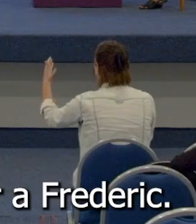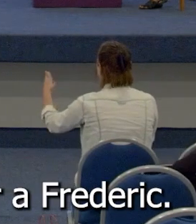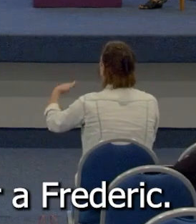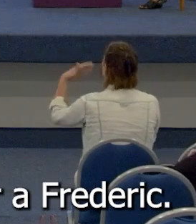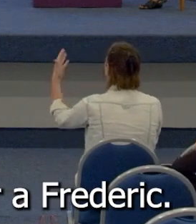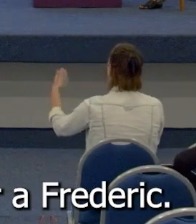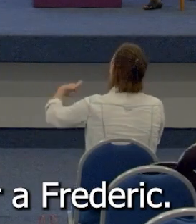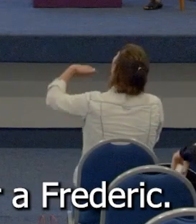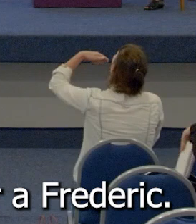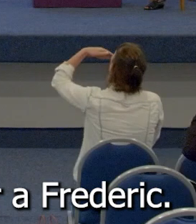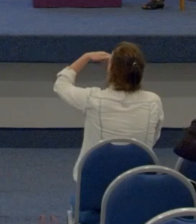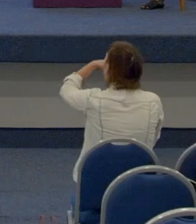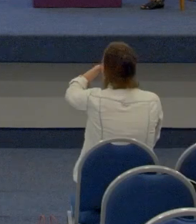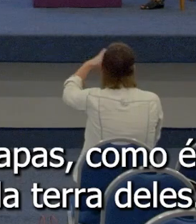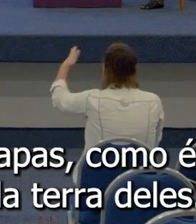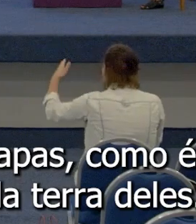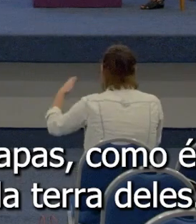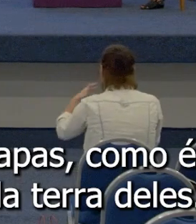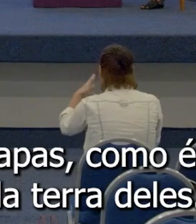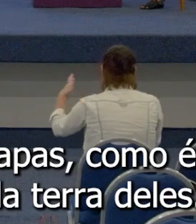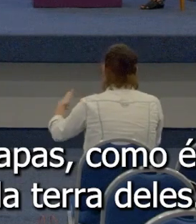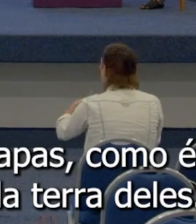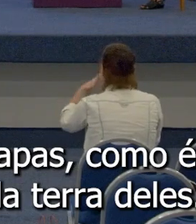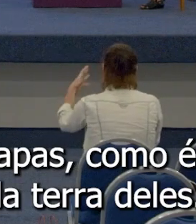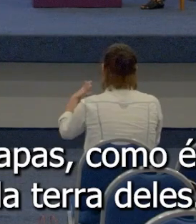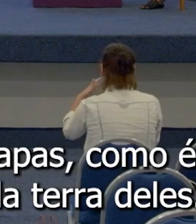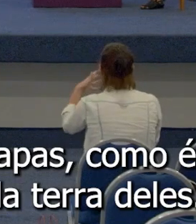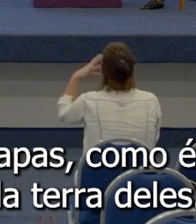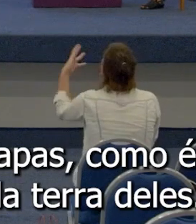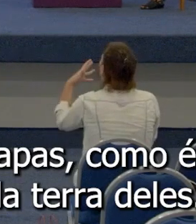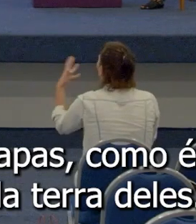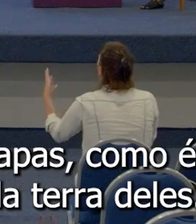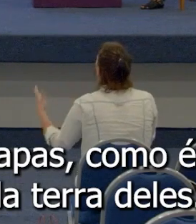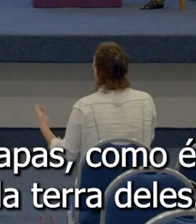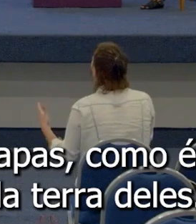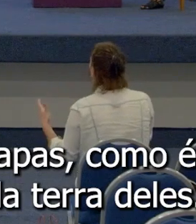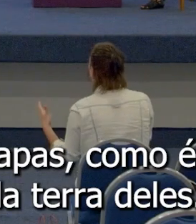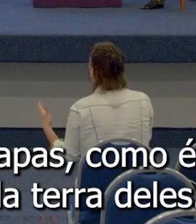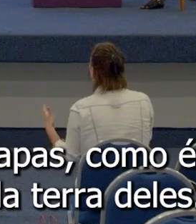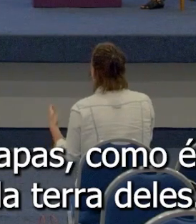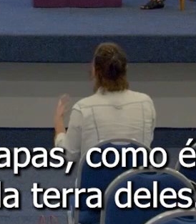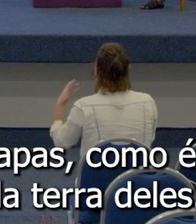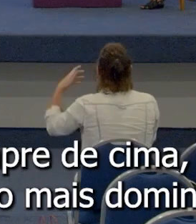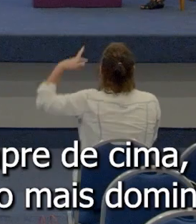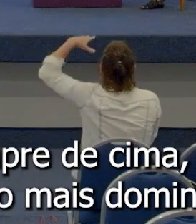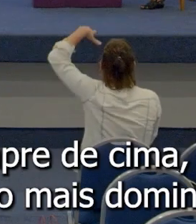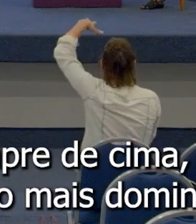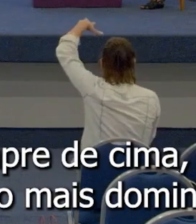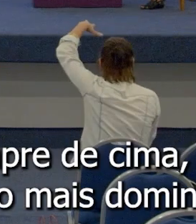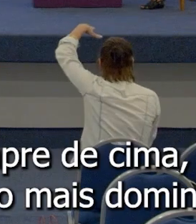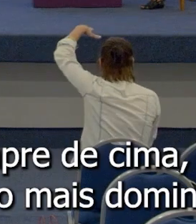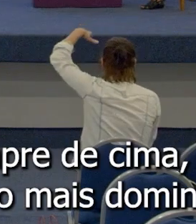né, a Frederic, para criarem seus próprios mapas, assim, como é que vai ser essa grafia da terra deles, né? Sem